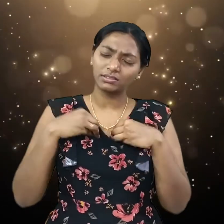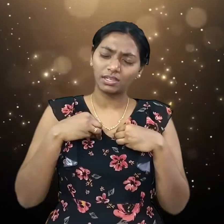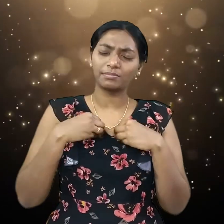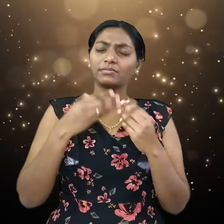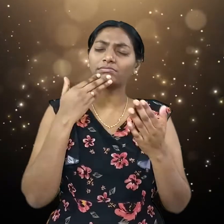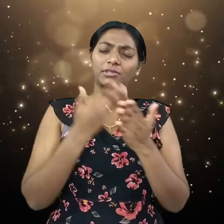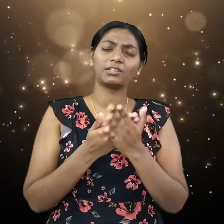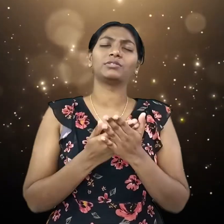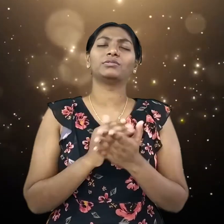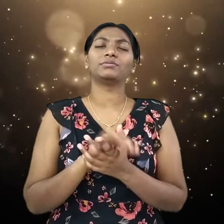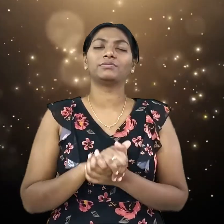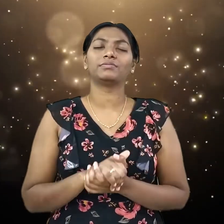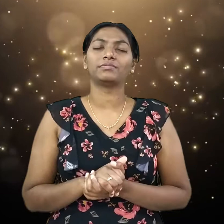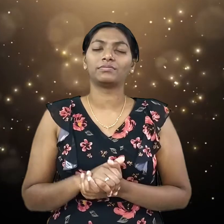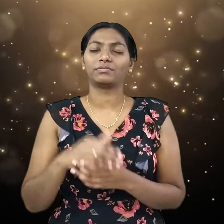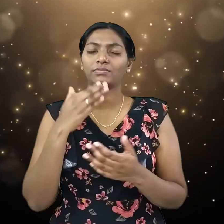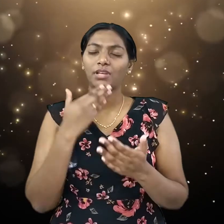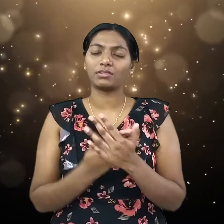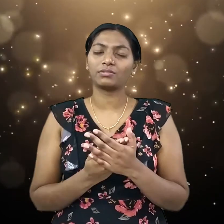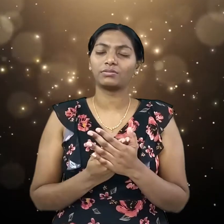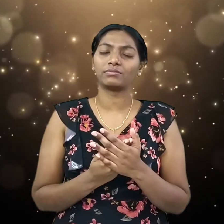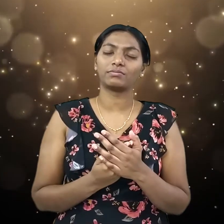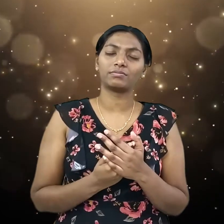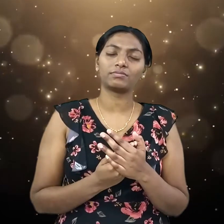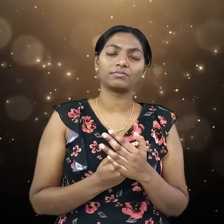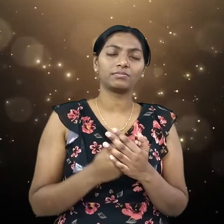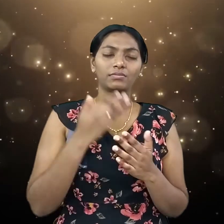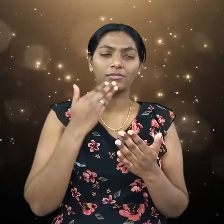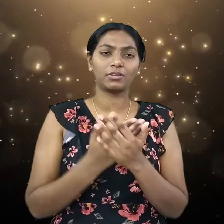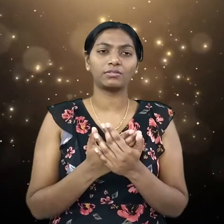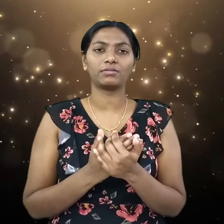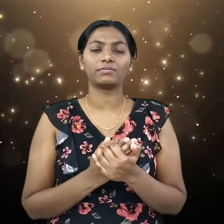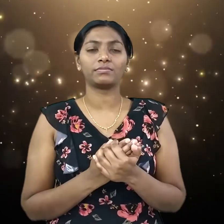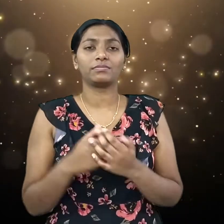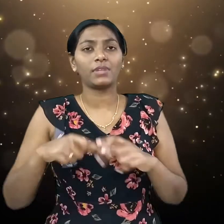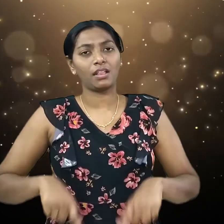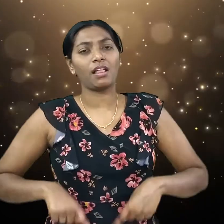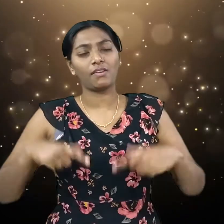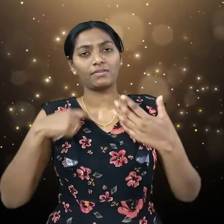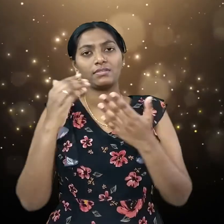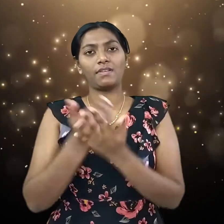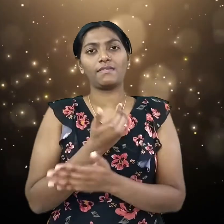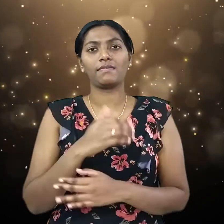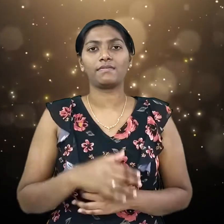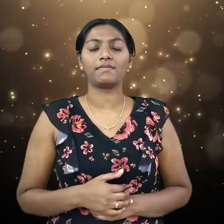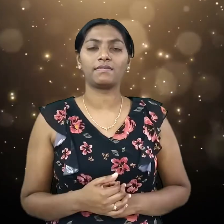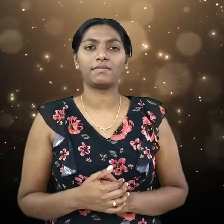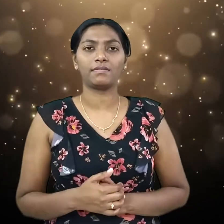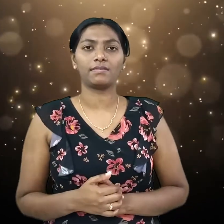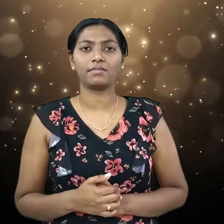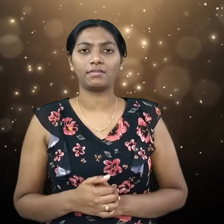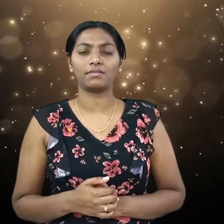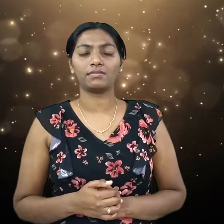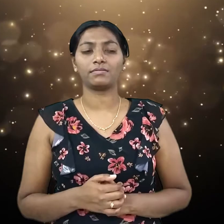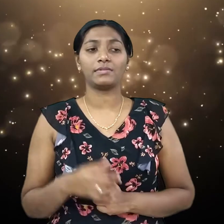लिए। धन्यवाद प्रभु, धन्यवाद प्रभु, मैं बच गया हूं।